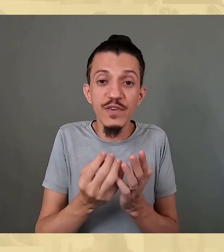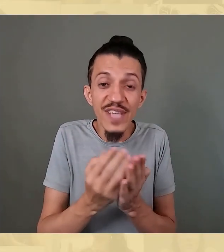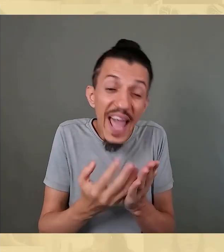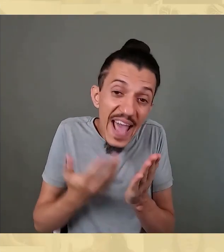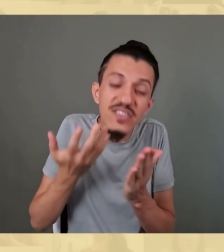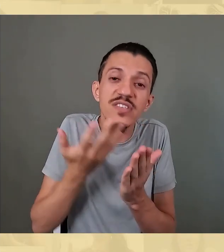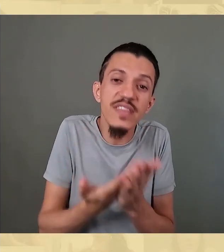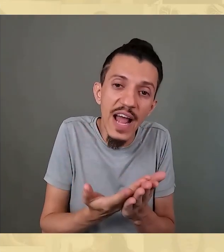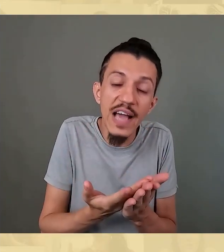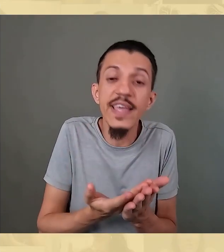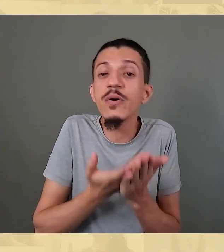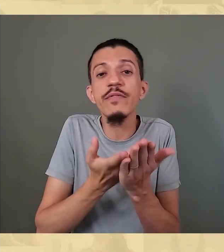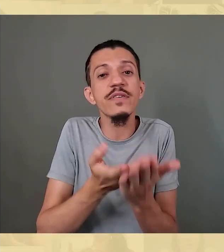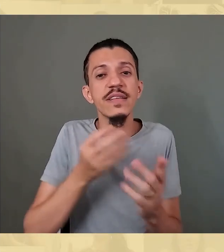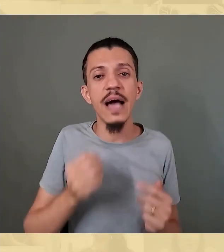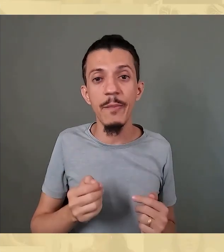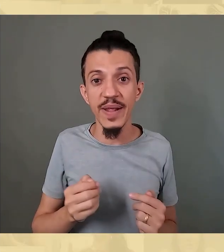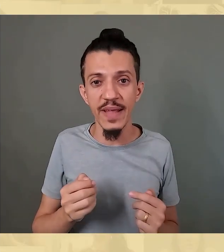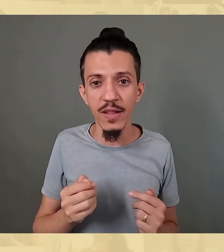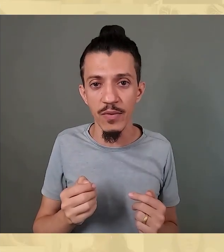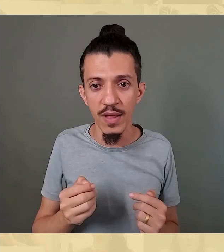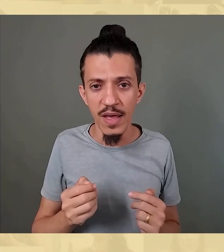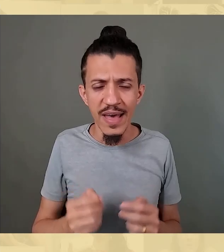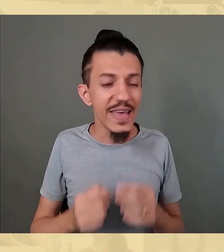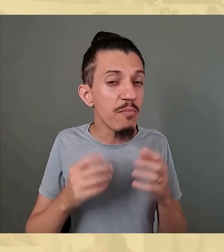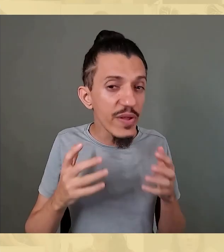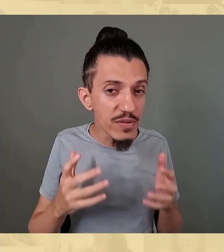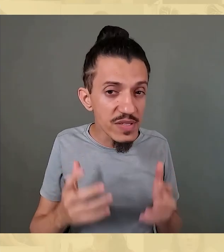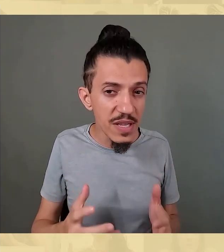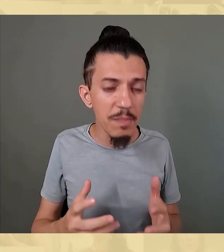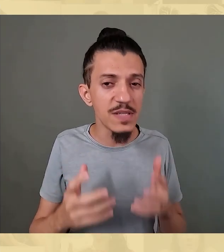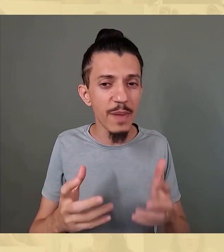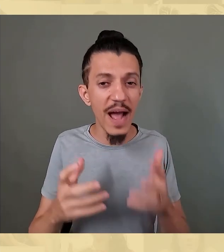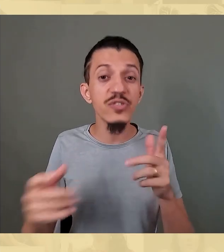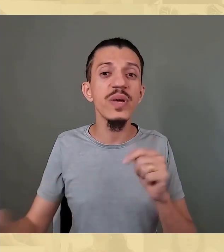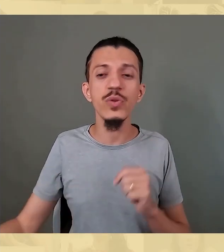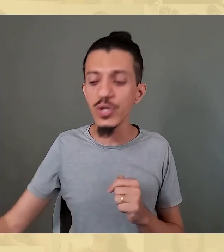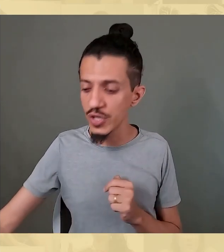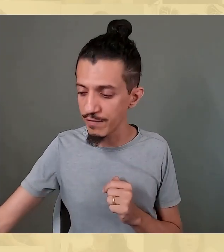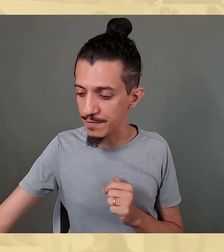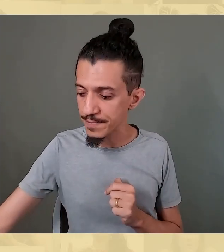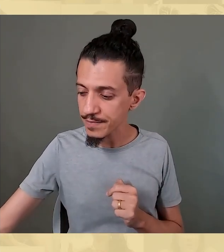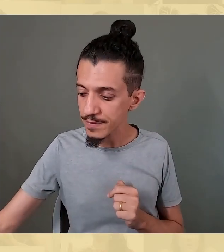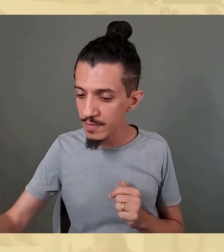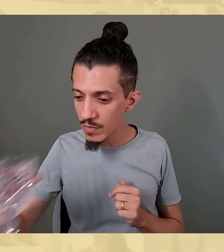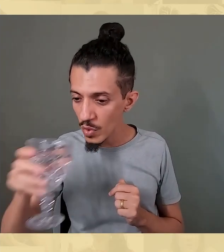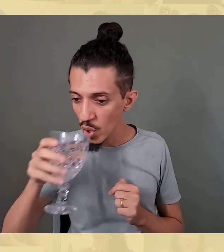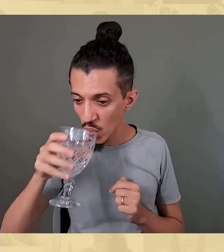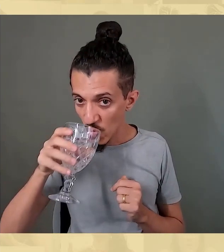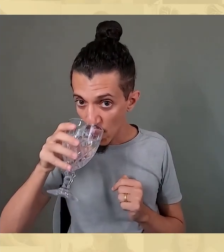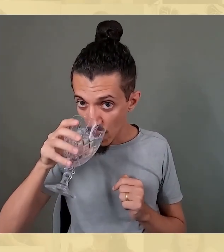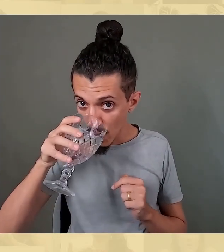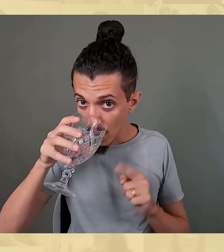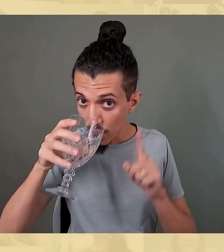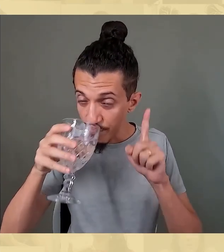de você registrar aquilo que você está aprendendo. E é muito simples, prático e intuitivo.